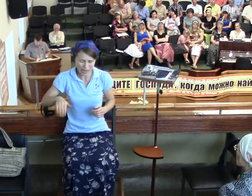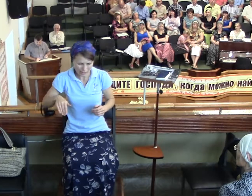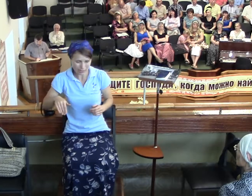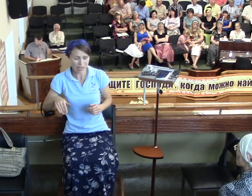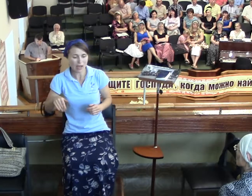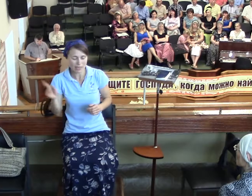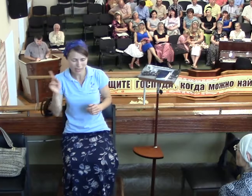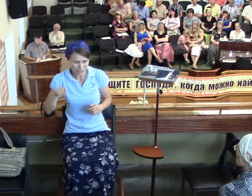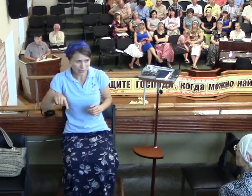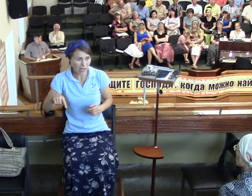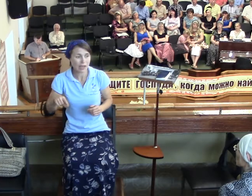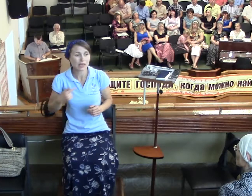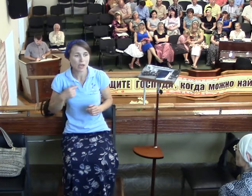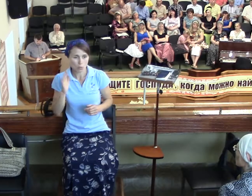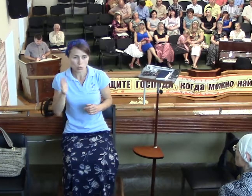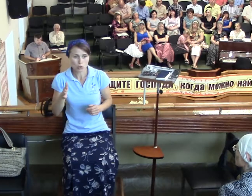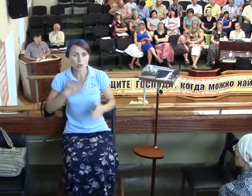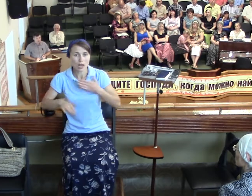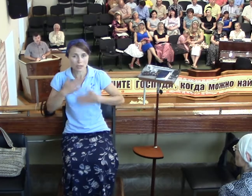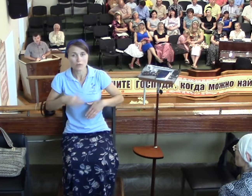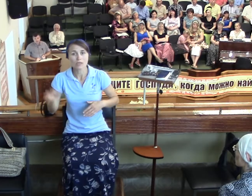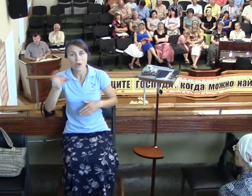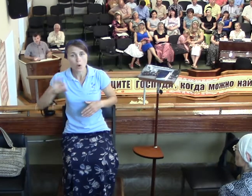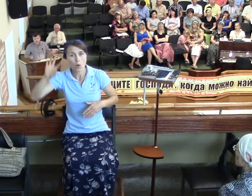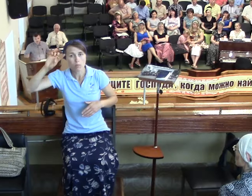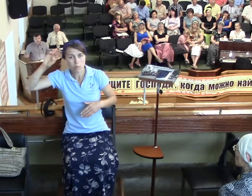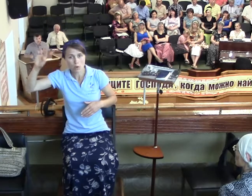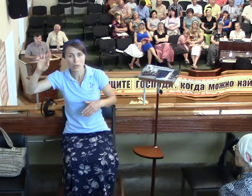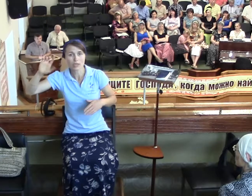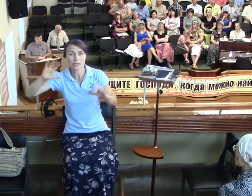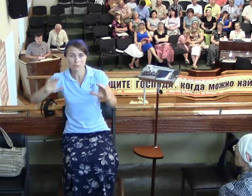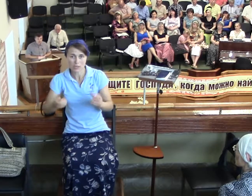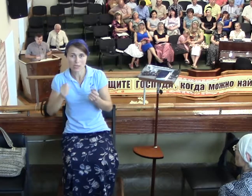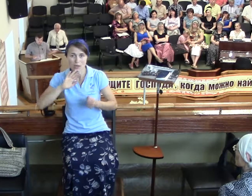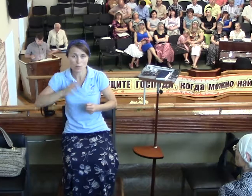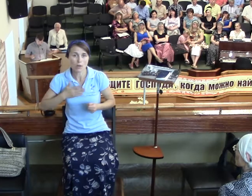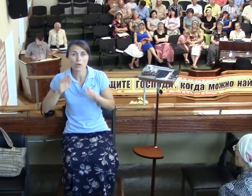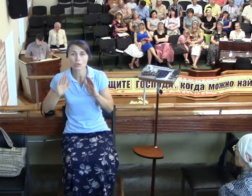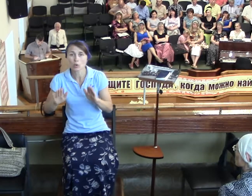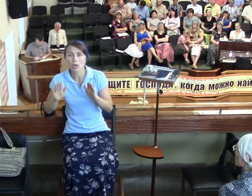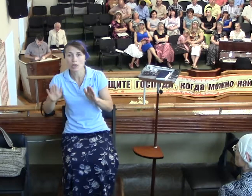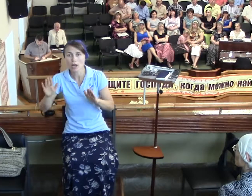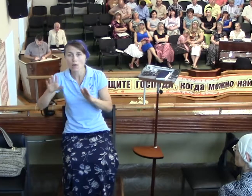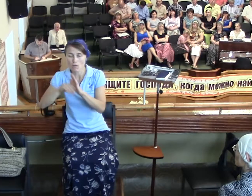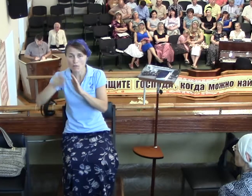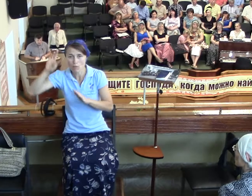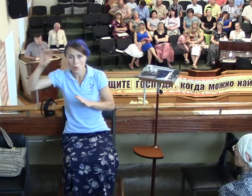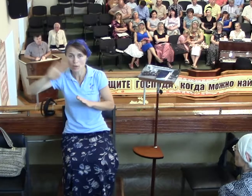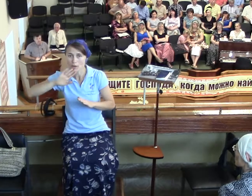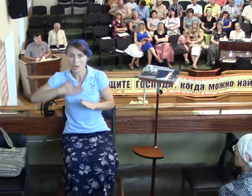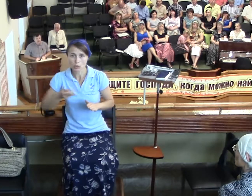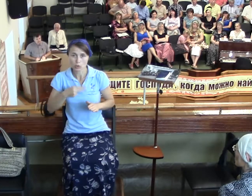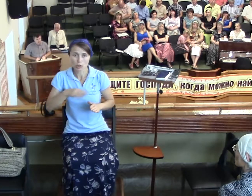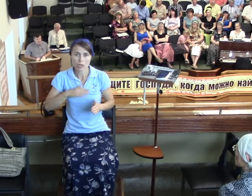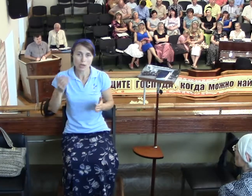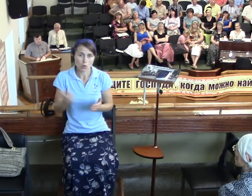и веселиться о Боге спасения моего». Действительно ли только в Боге моя душа находит покой? Вы знаете,